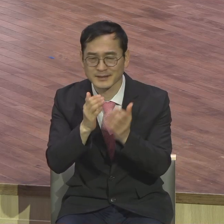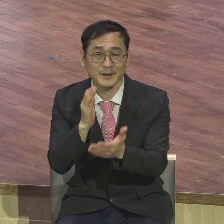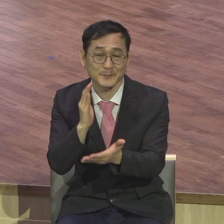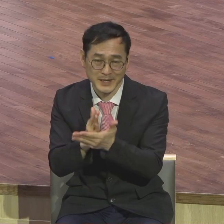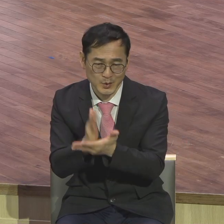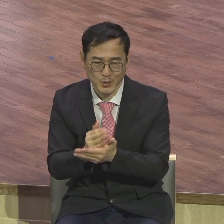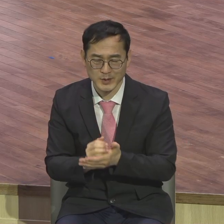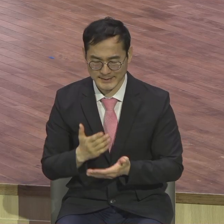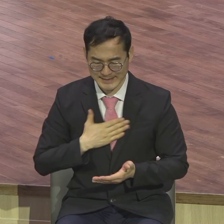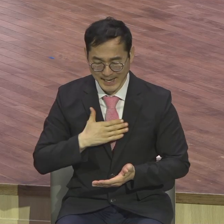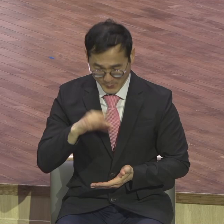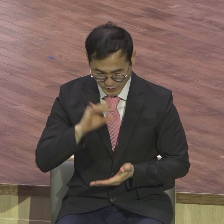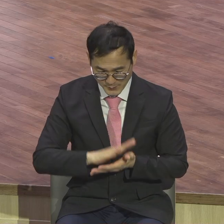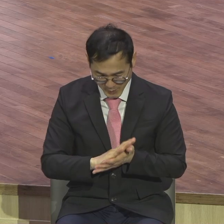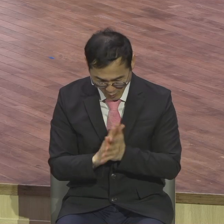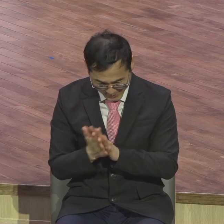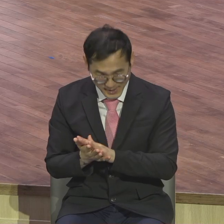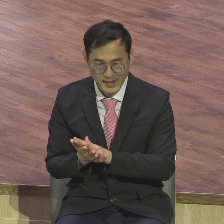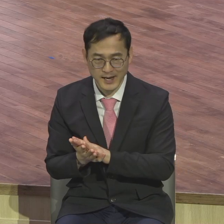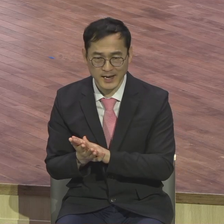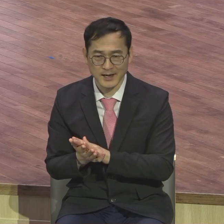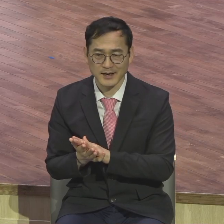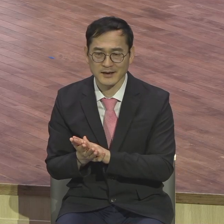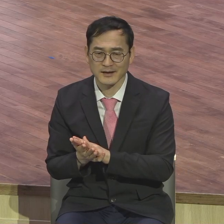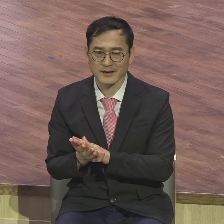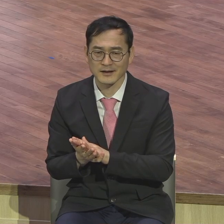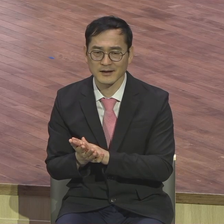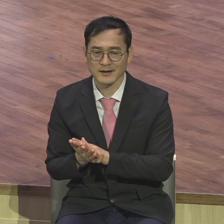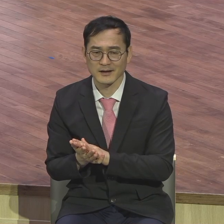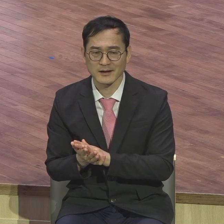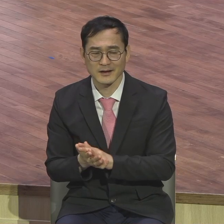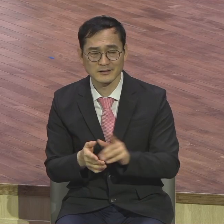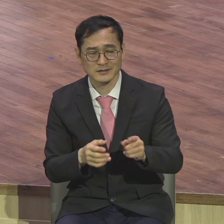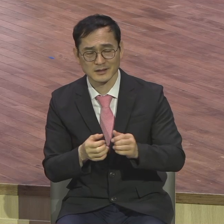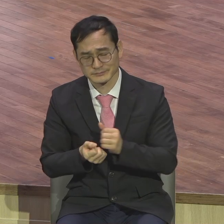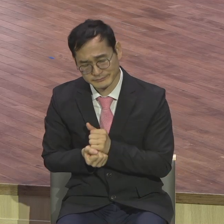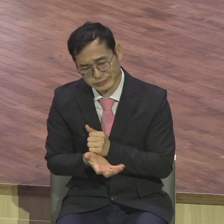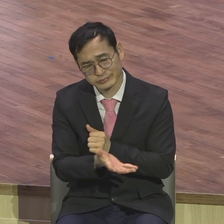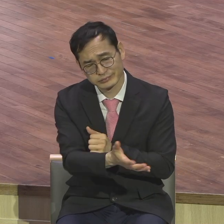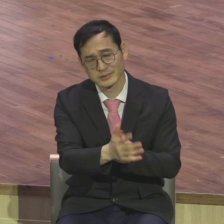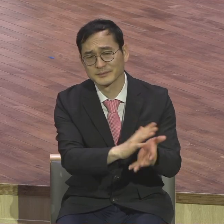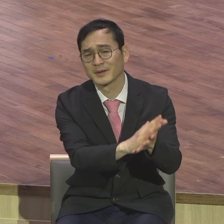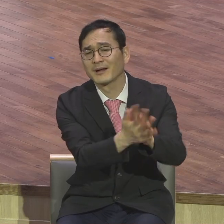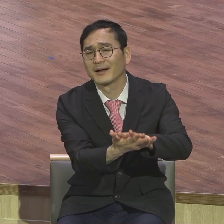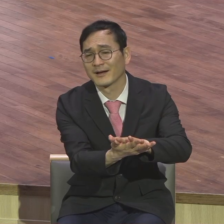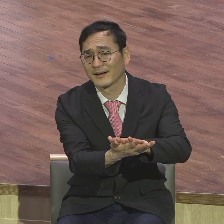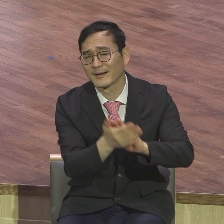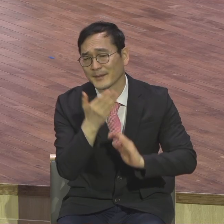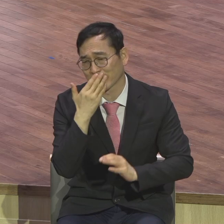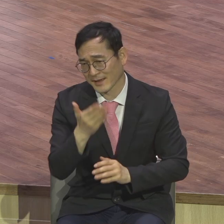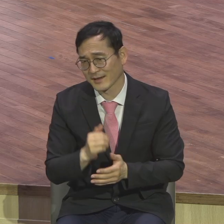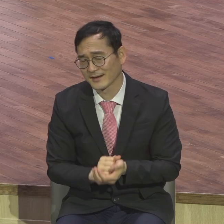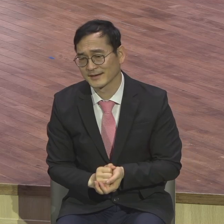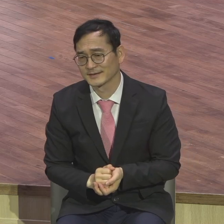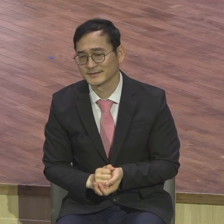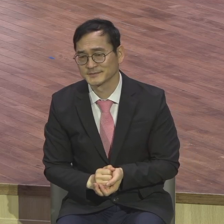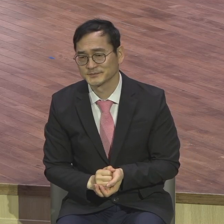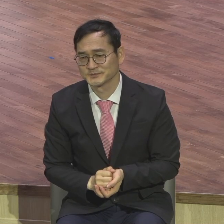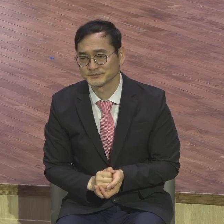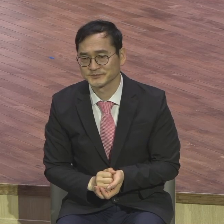힘의 근원이신 예수 그리스도와 24시되기 바랍니다. 이게 24시되.